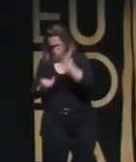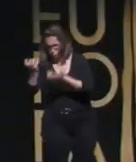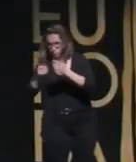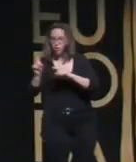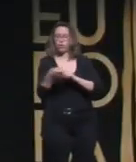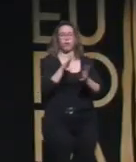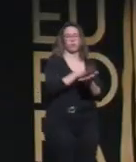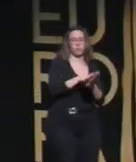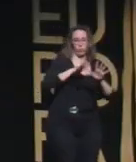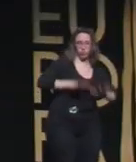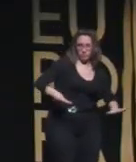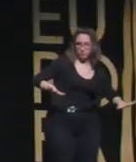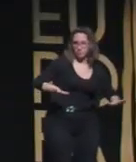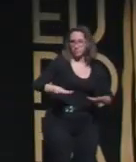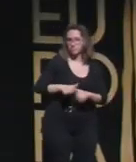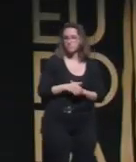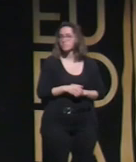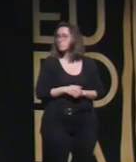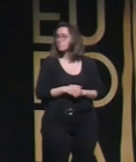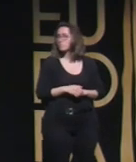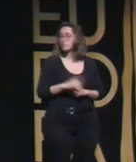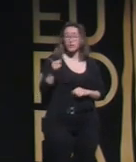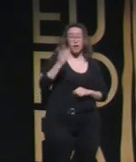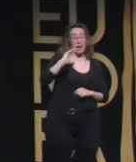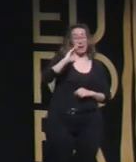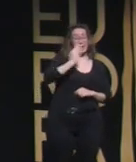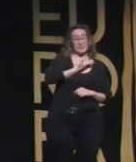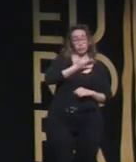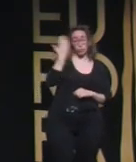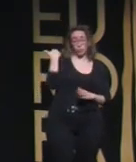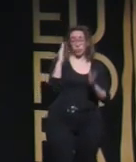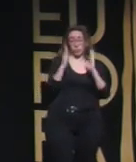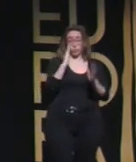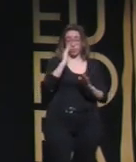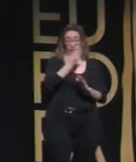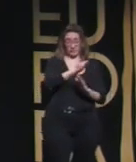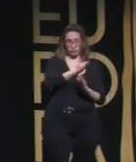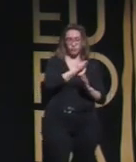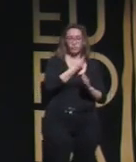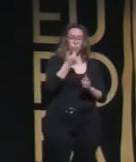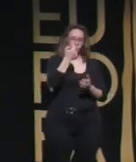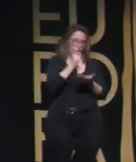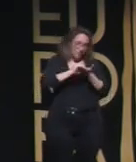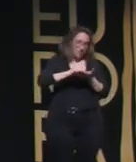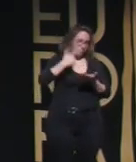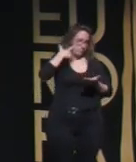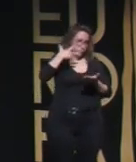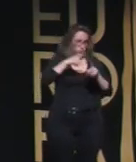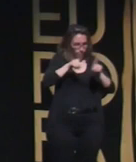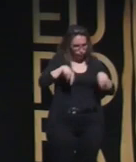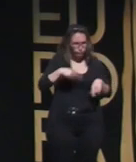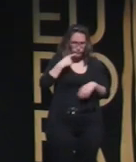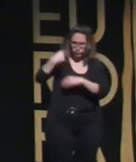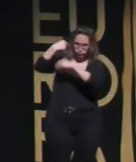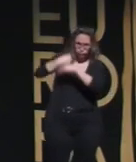yo me apellido Ochoa de Alda Martínez de Apellaniz. El castigo que nos ponían era con los famosos Rotrin, con una plantilla, repetir 40